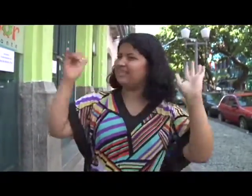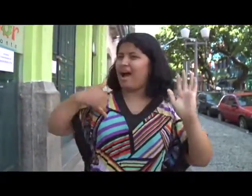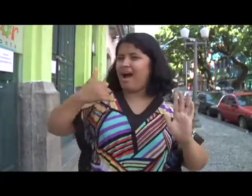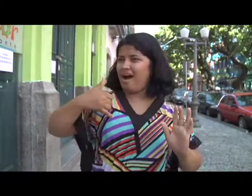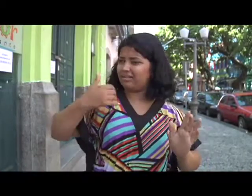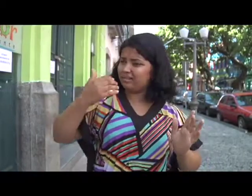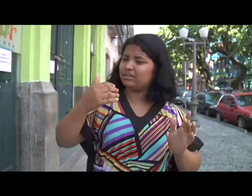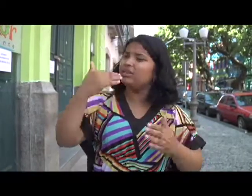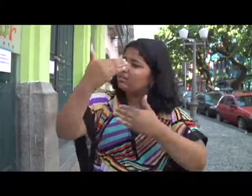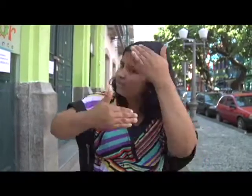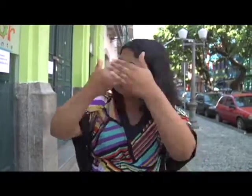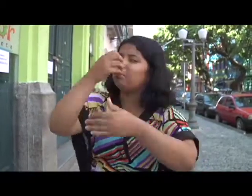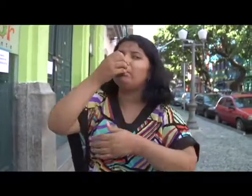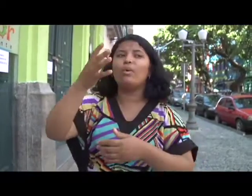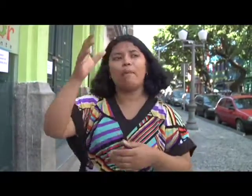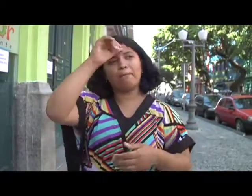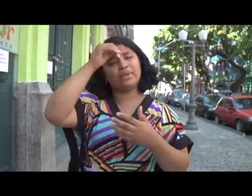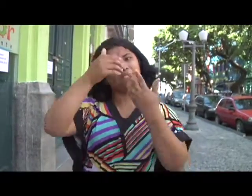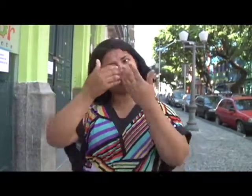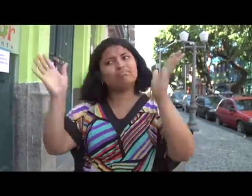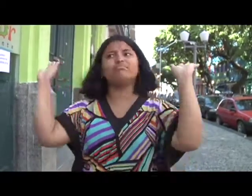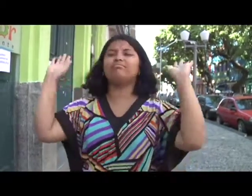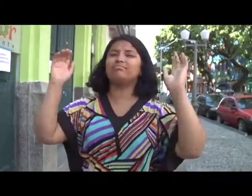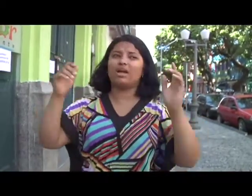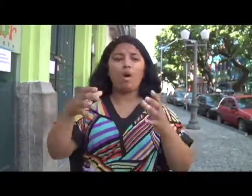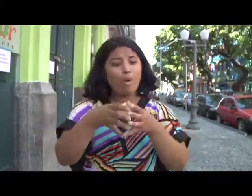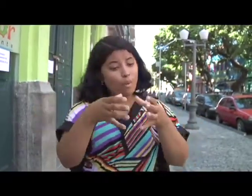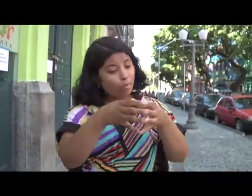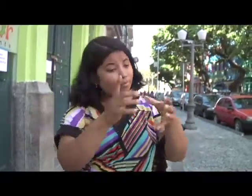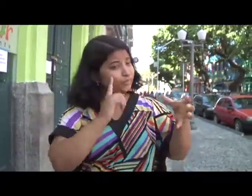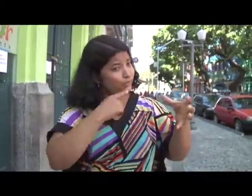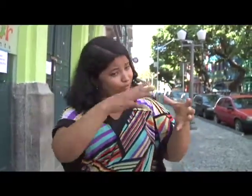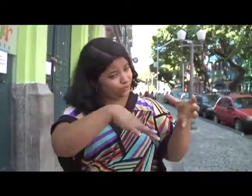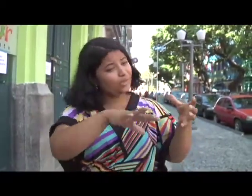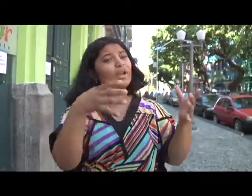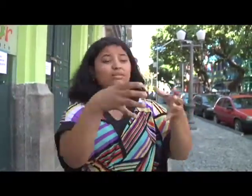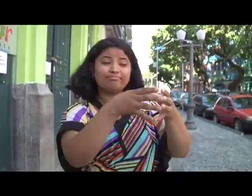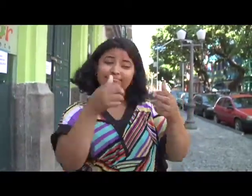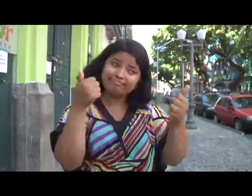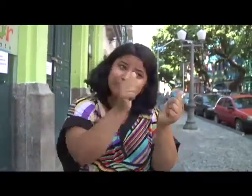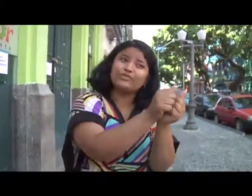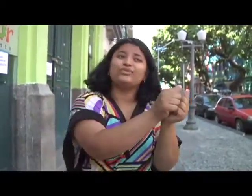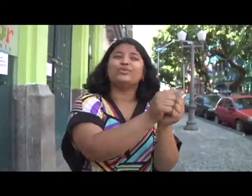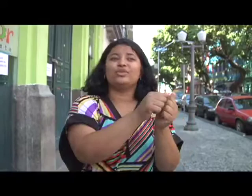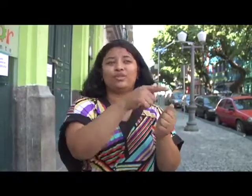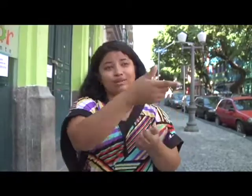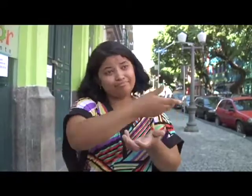já têm autonomia para fazer as coisas só. E passarem a estar em grupo, interagindo.